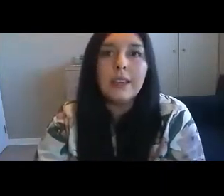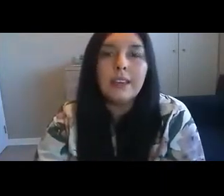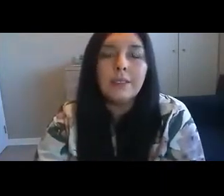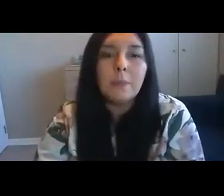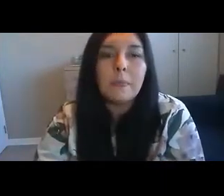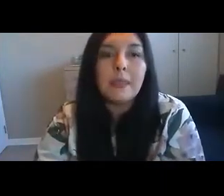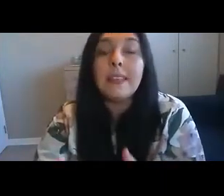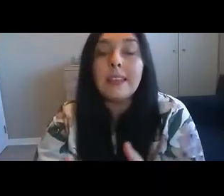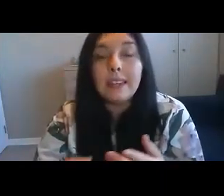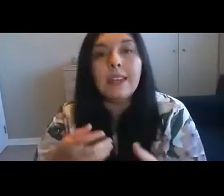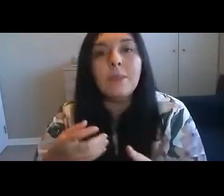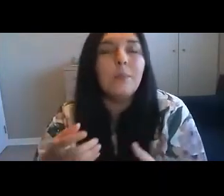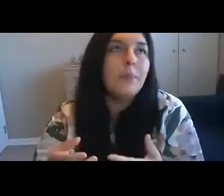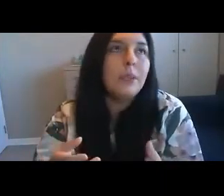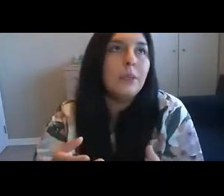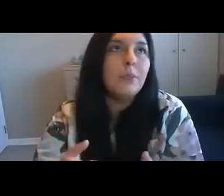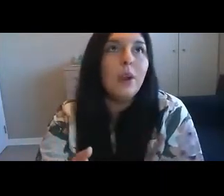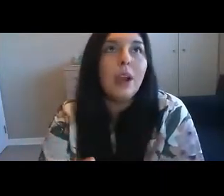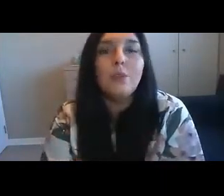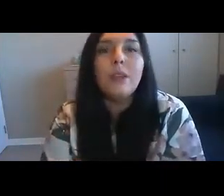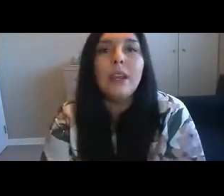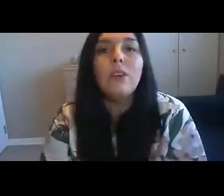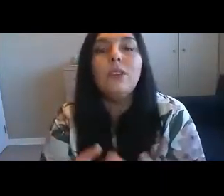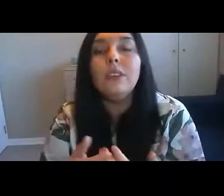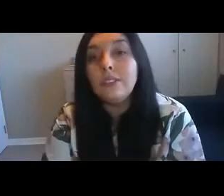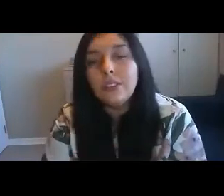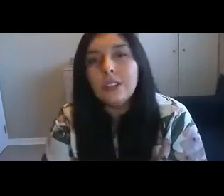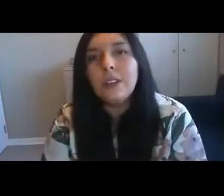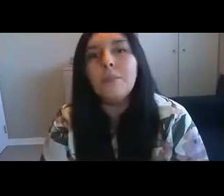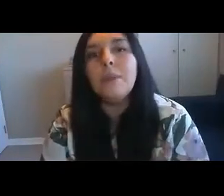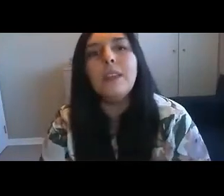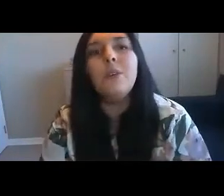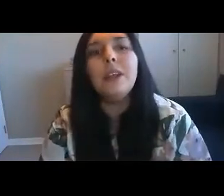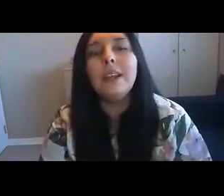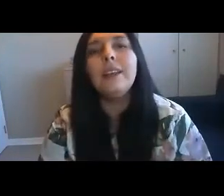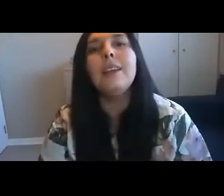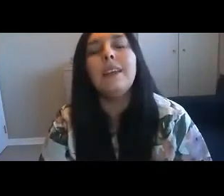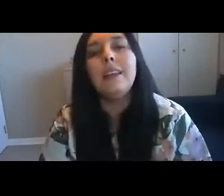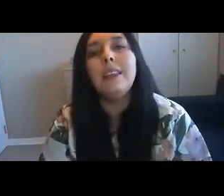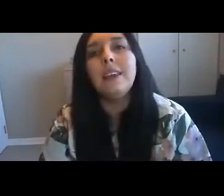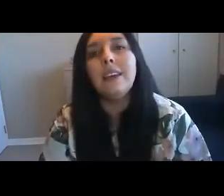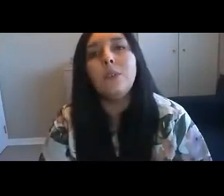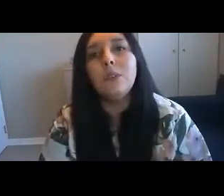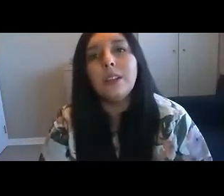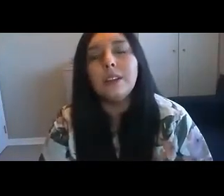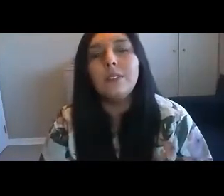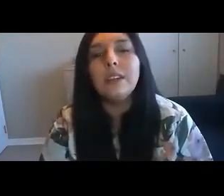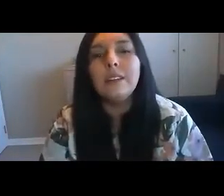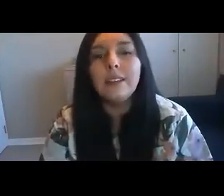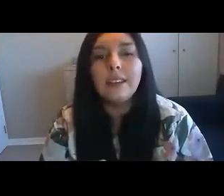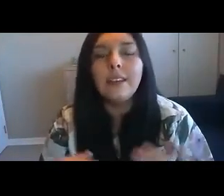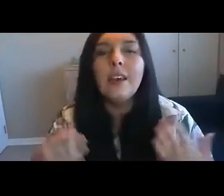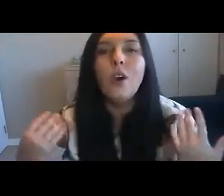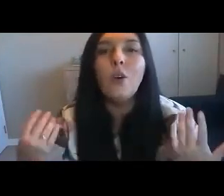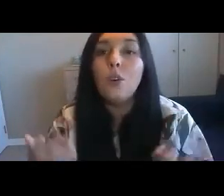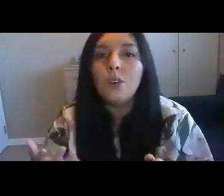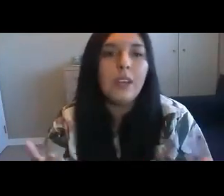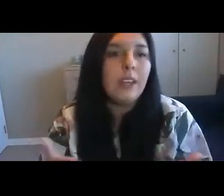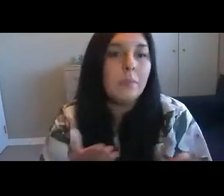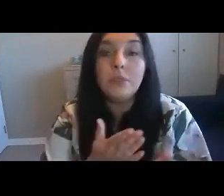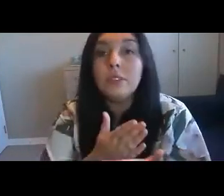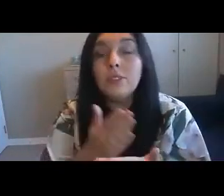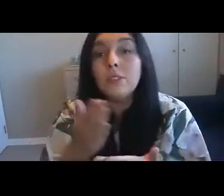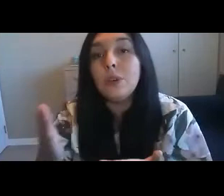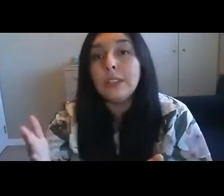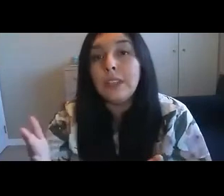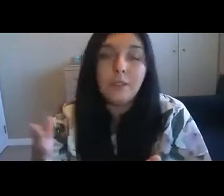tiene, por ejemplo, alguna condición en particular que requiera de ajustes razonables. O que